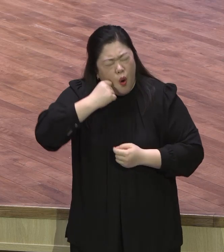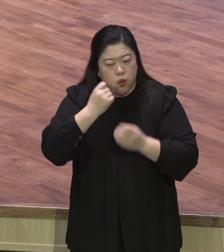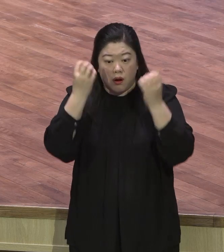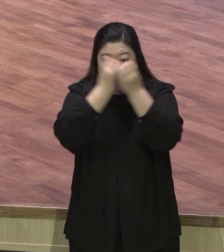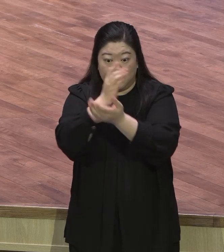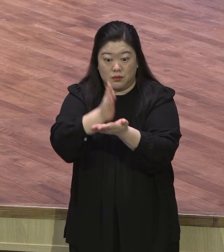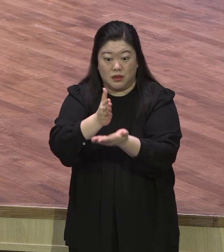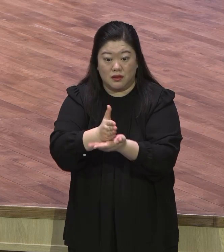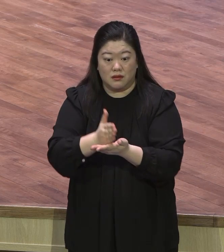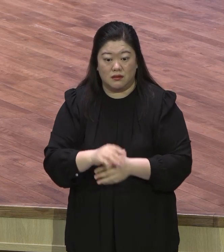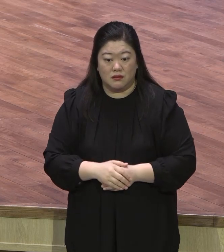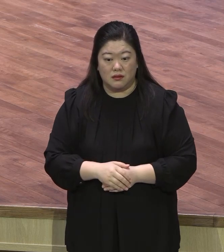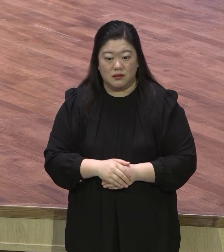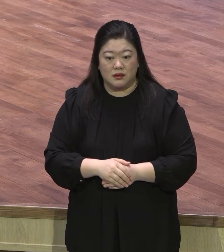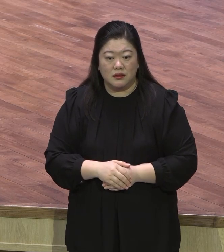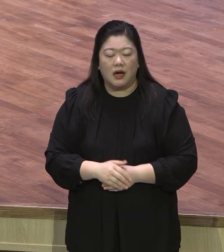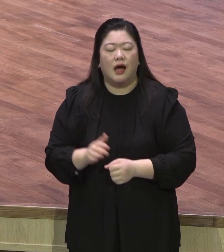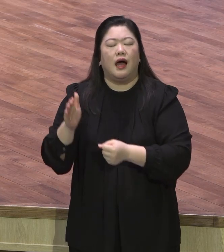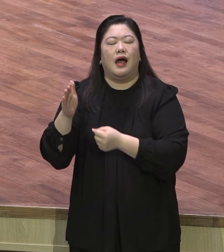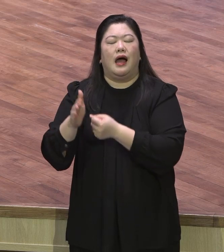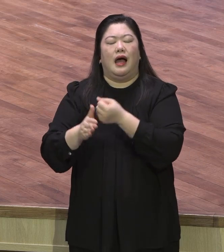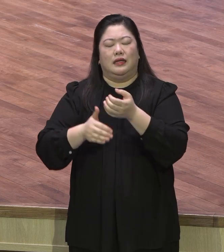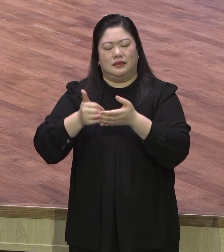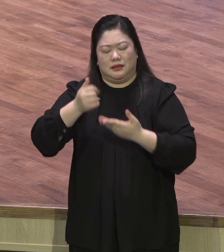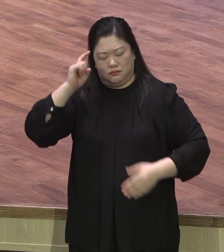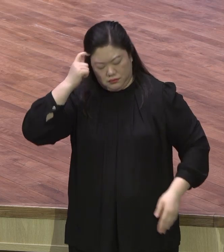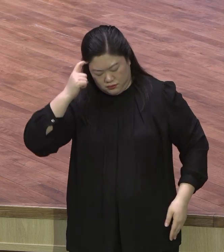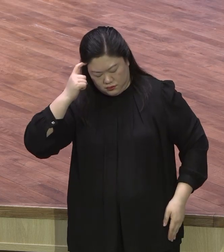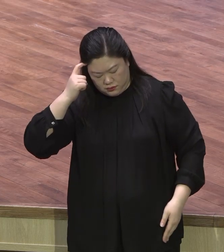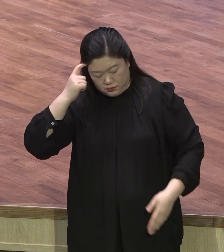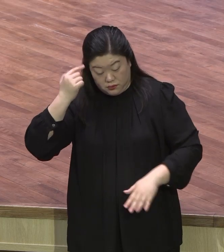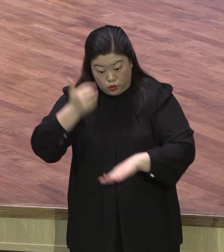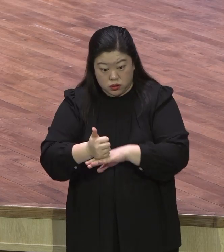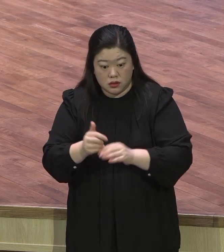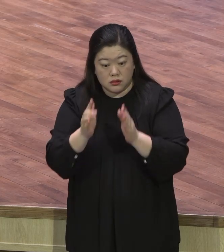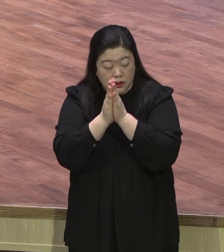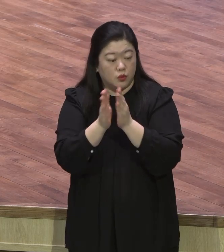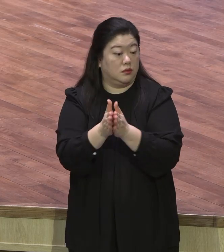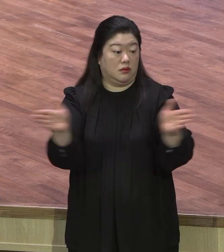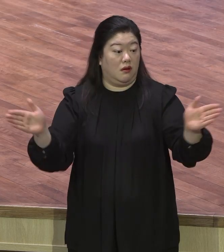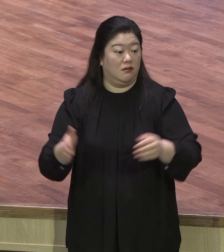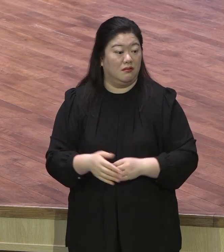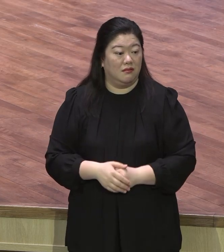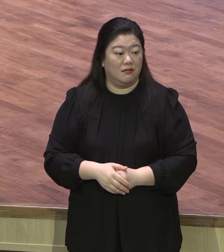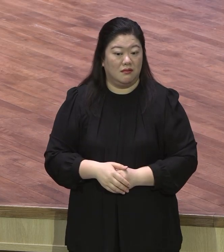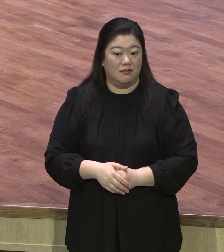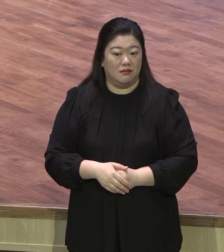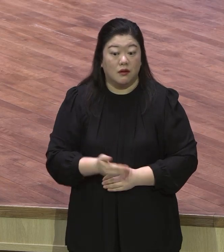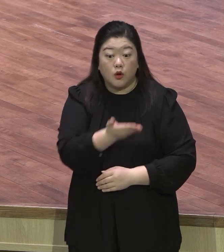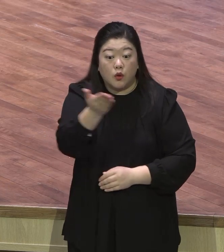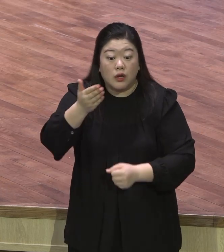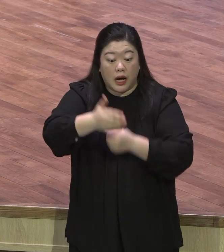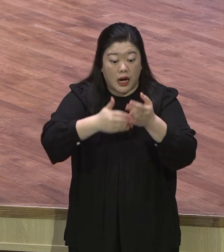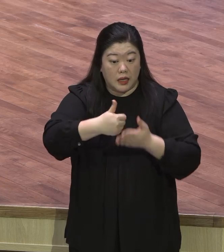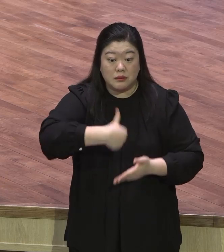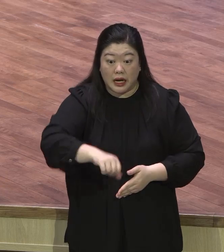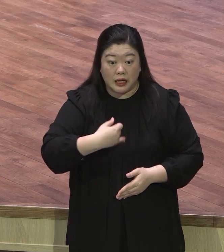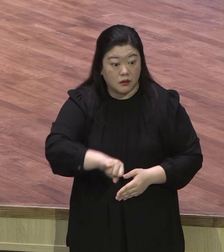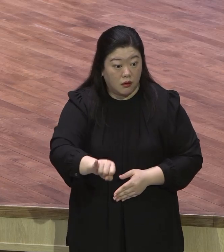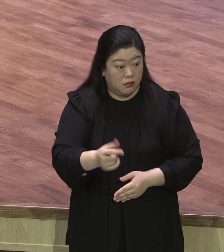생각만 해도 응답하신다. 그게 바로 24시 기도예요. 여러분 자녀잖아요. 여러분 자녀가